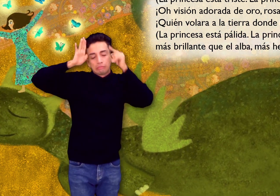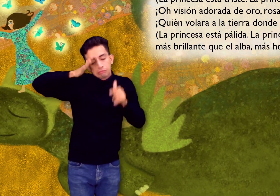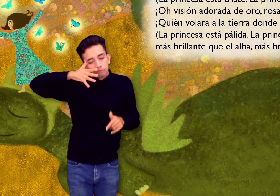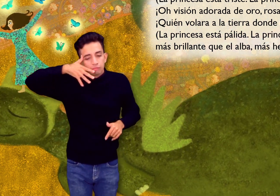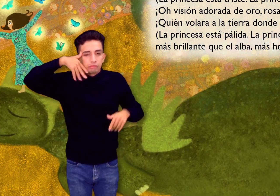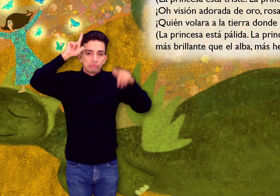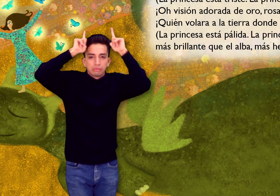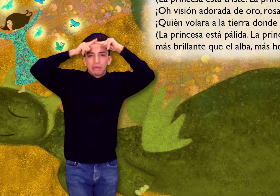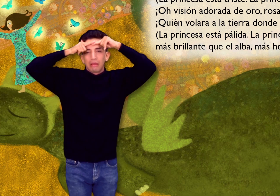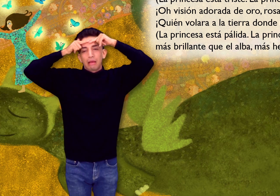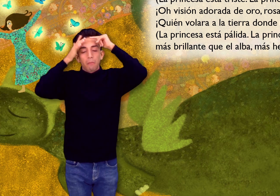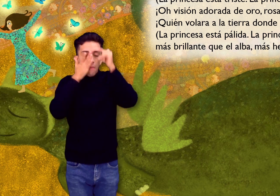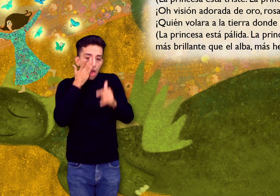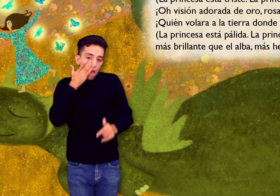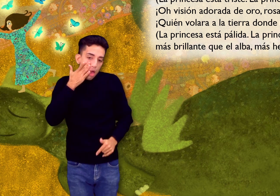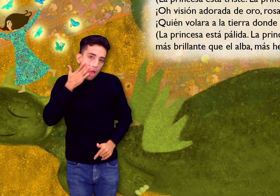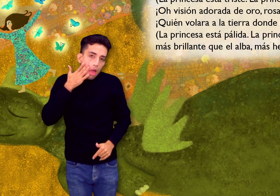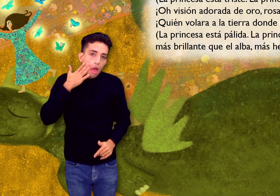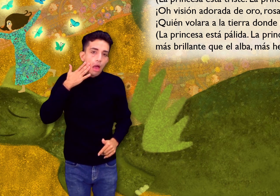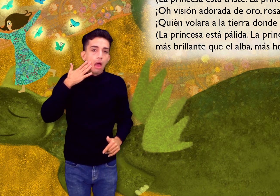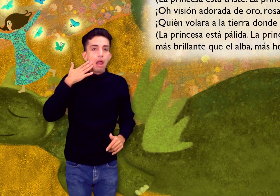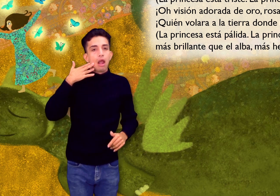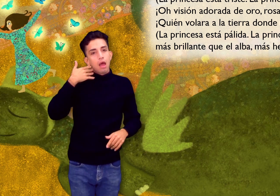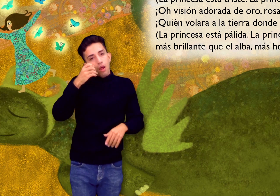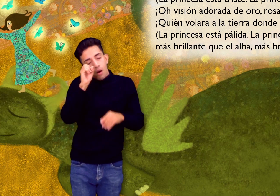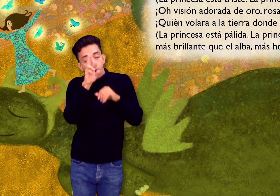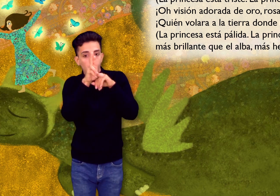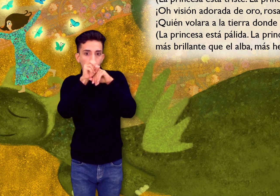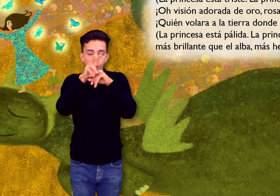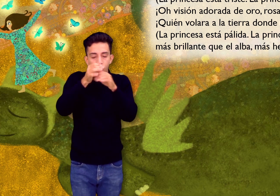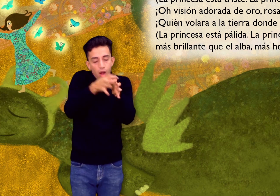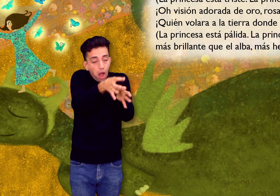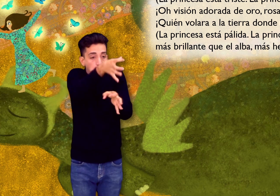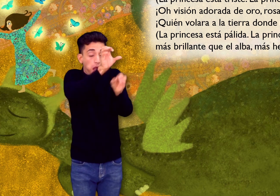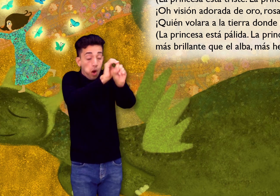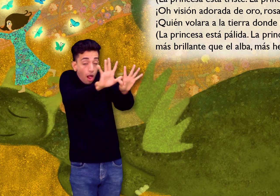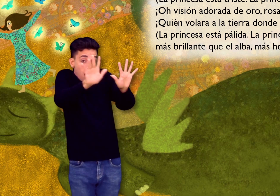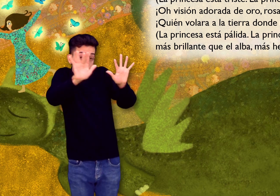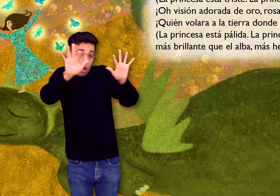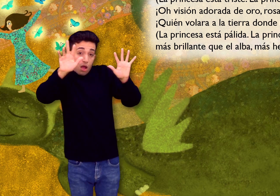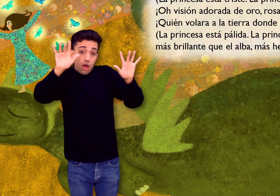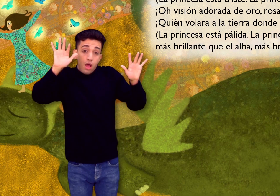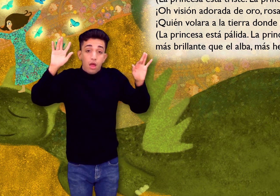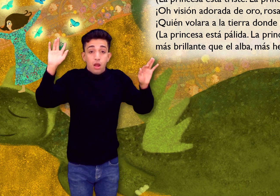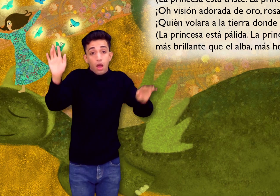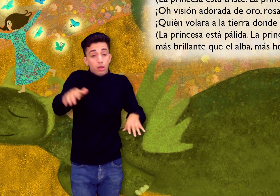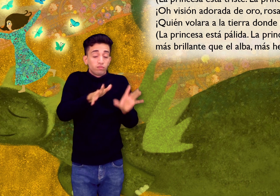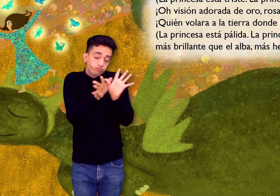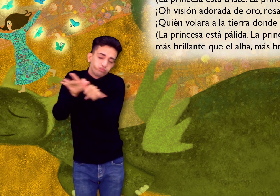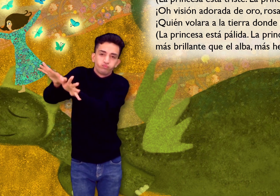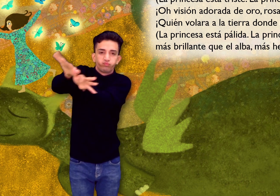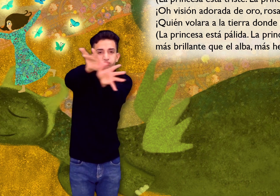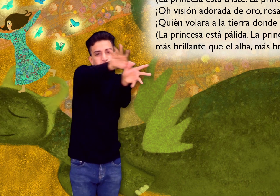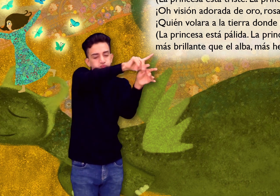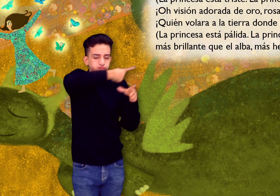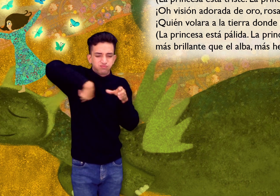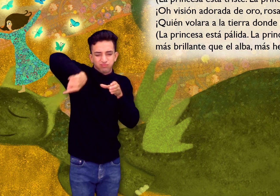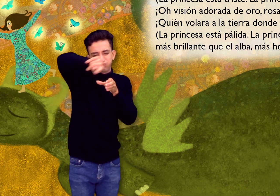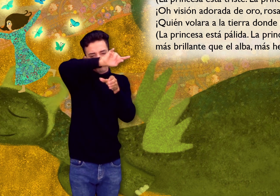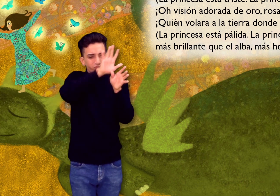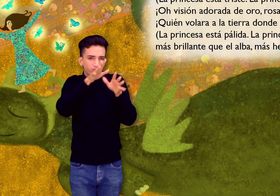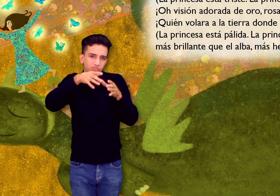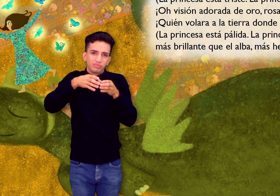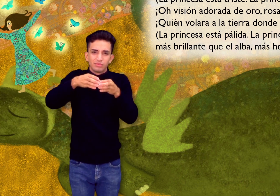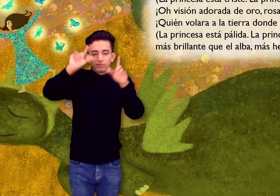La princesa está triste, la princesa está pálida. ¡Oh, visión adorada de oro, rosa y marfil!